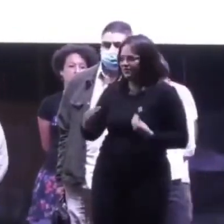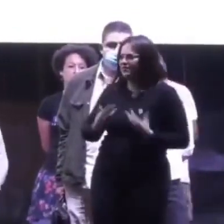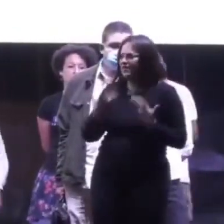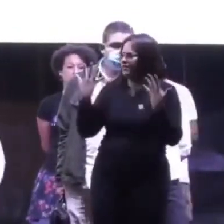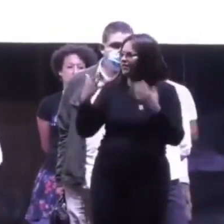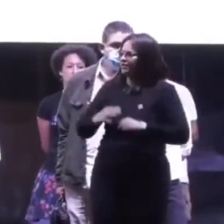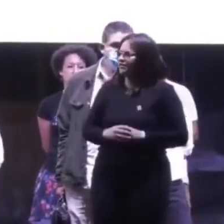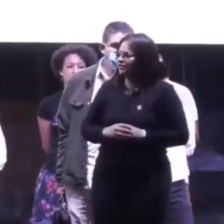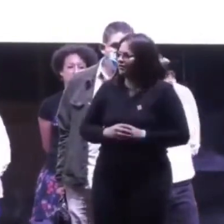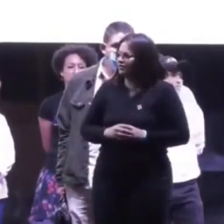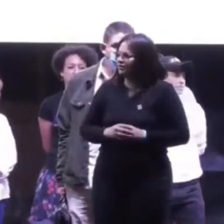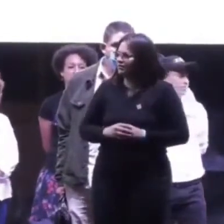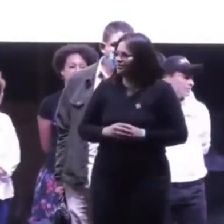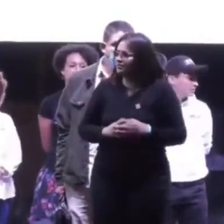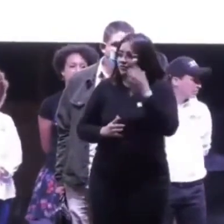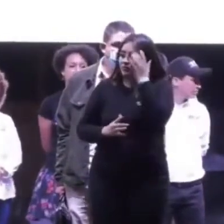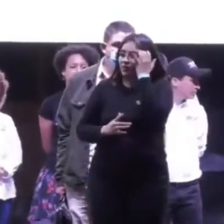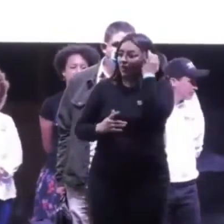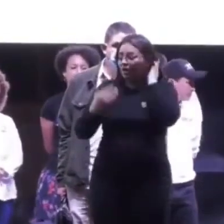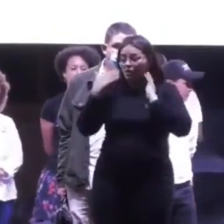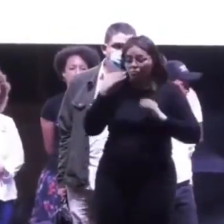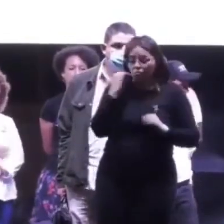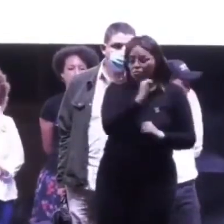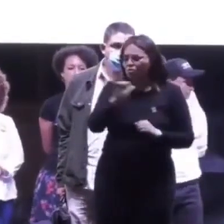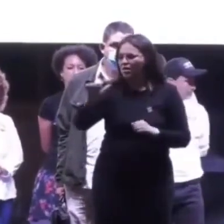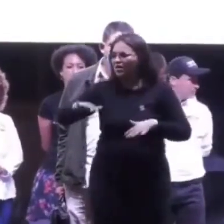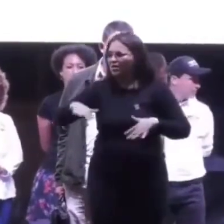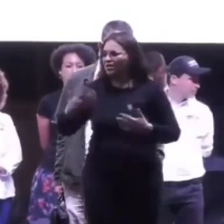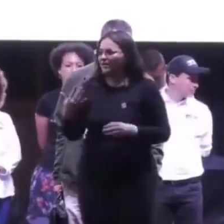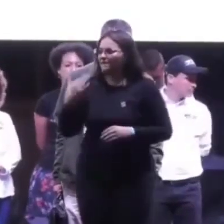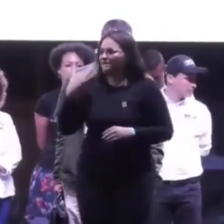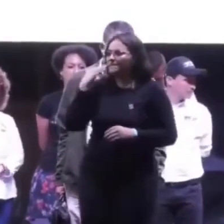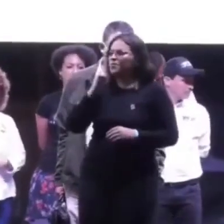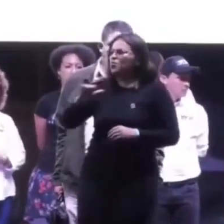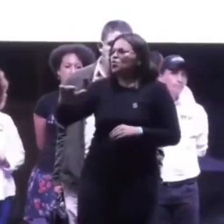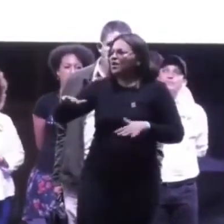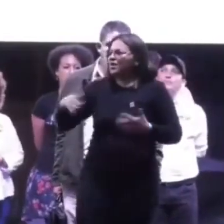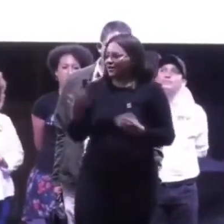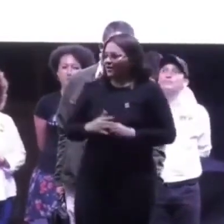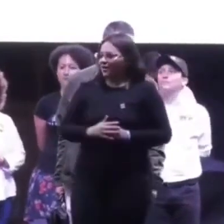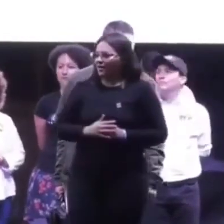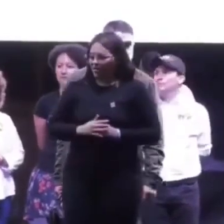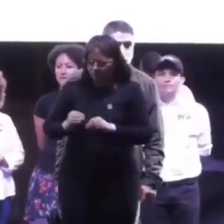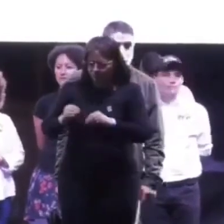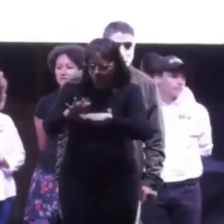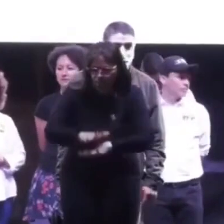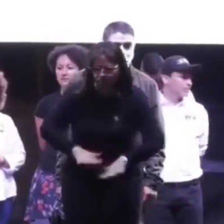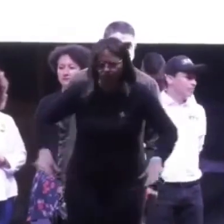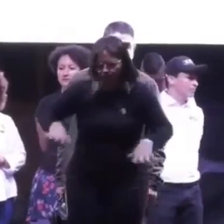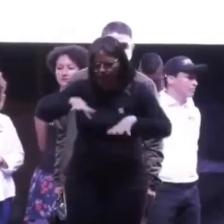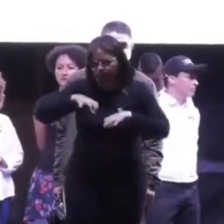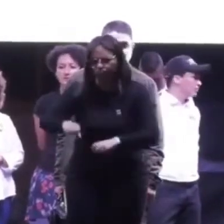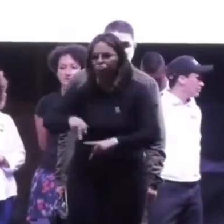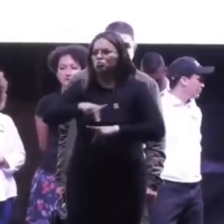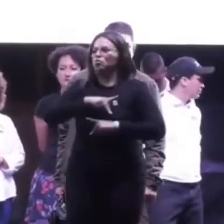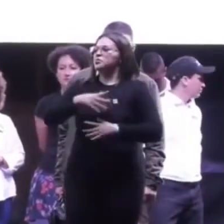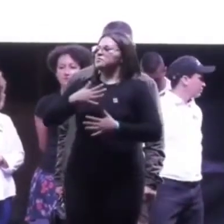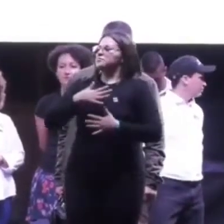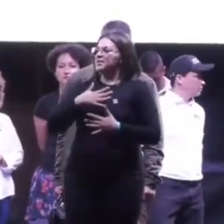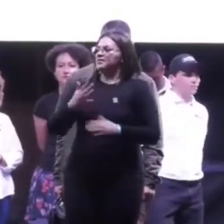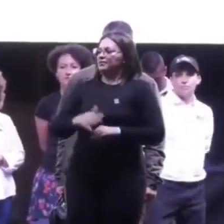mujer propietaria de la tierra y por tanto del agua, la mujer por